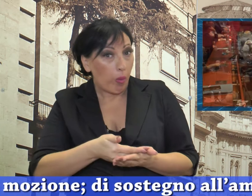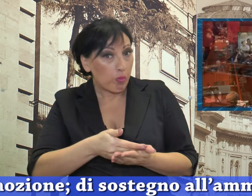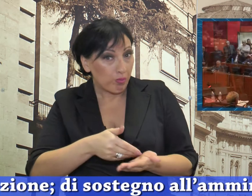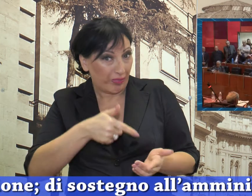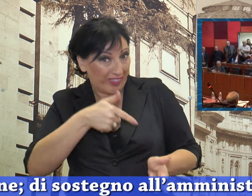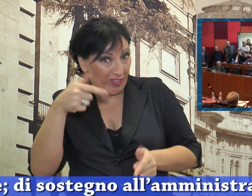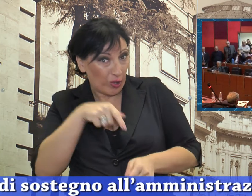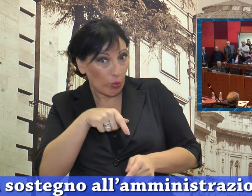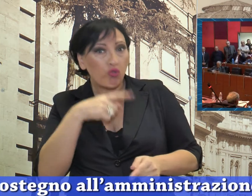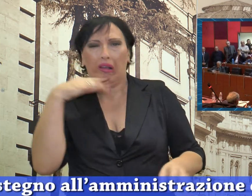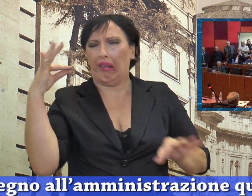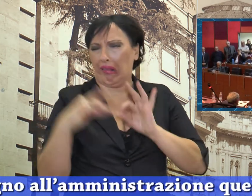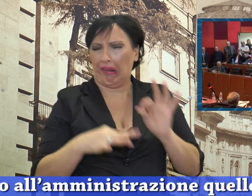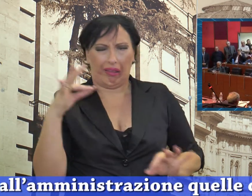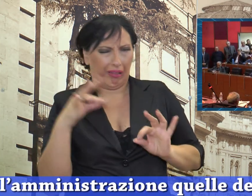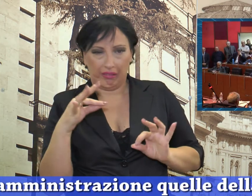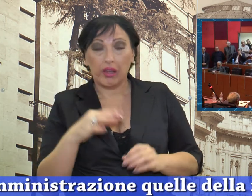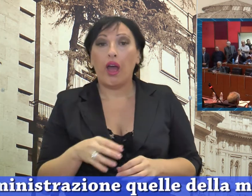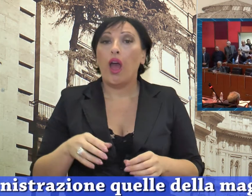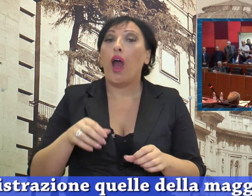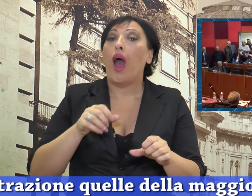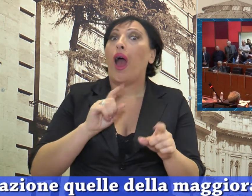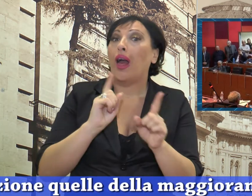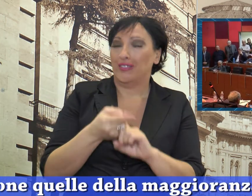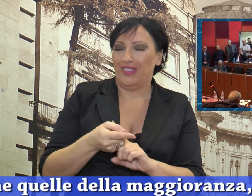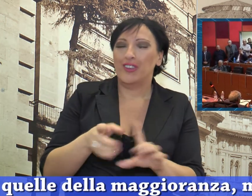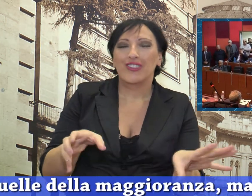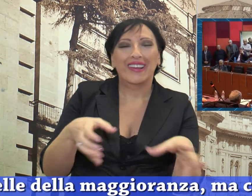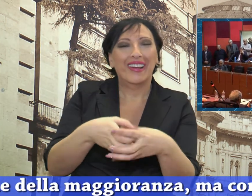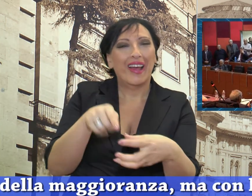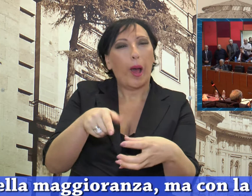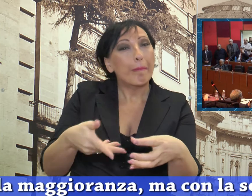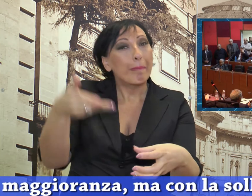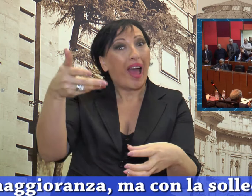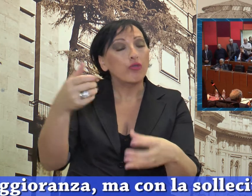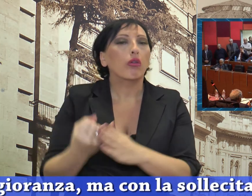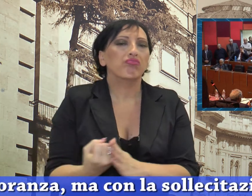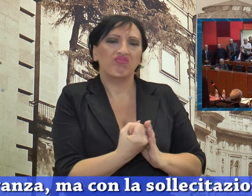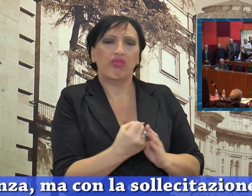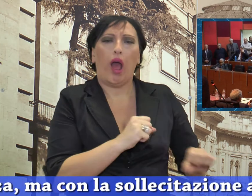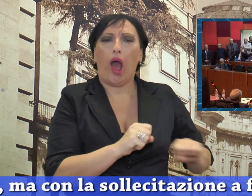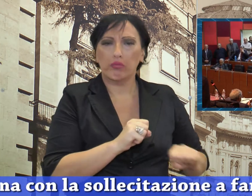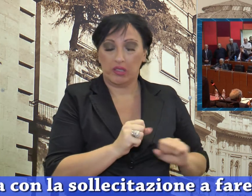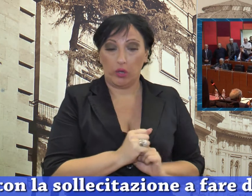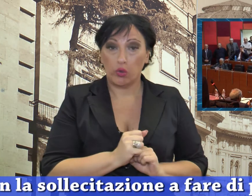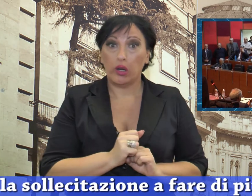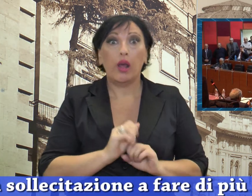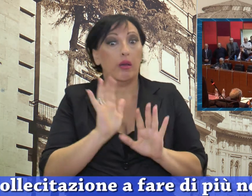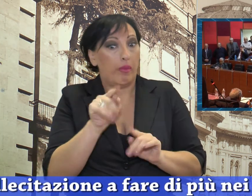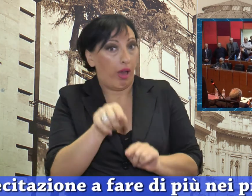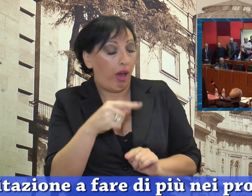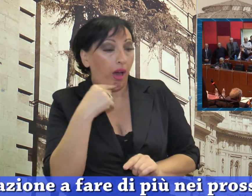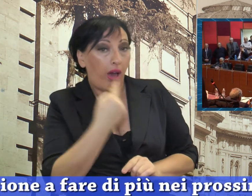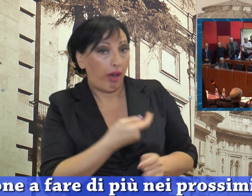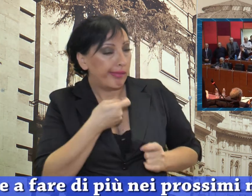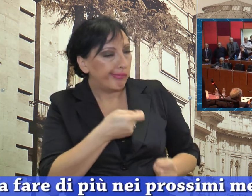mozione, di sostegno all'amministrazione e quelle della maggioranza, ma con la sollecitazione a